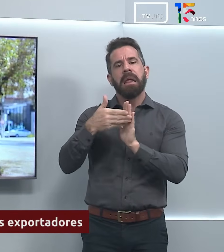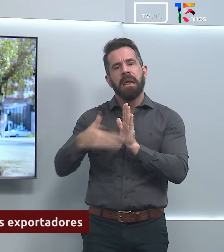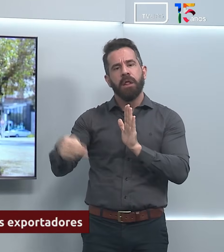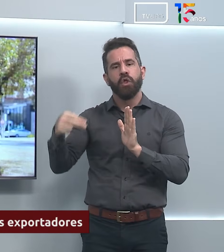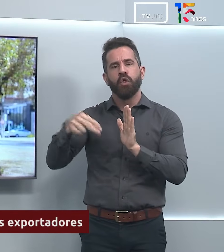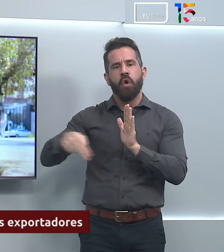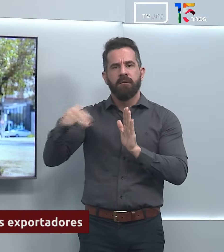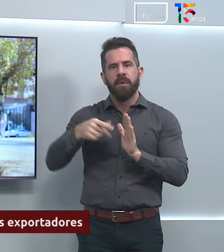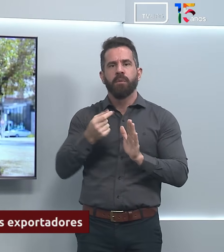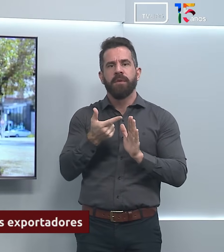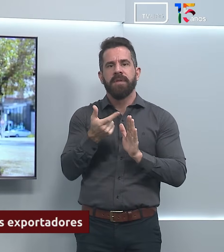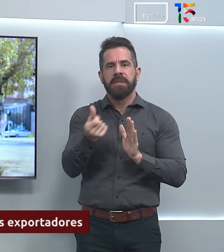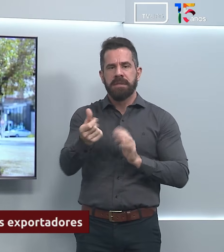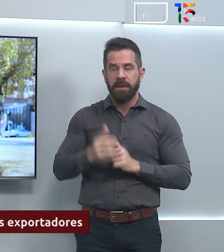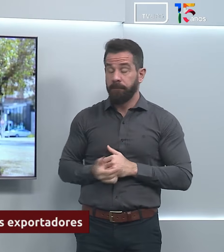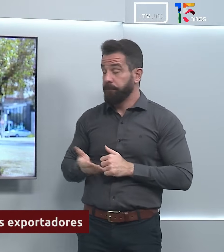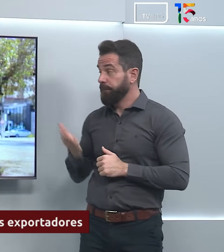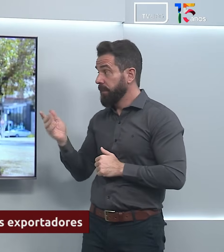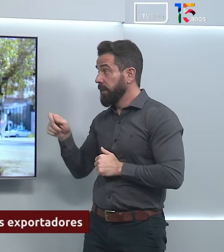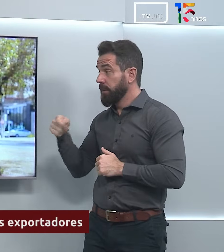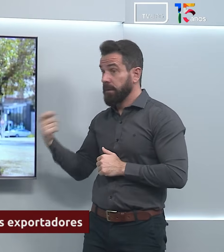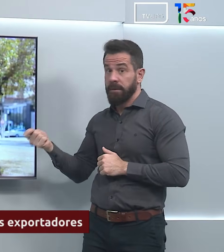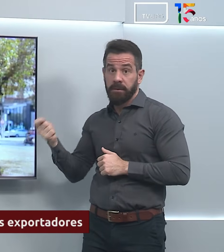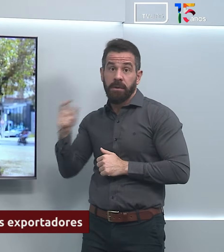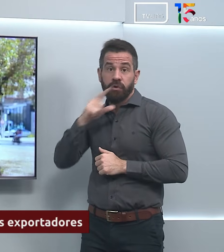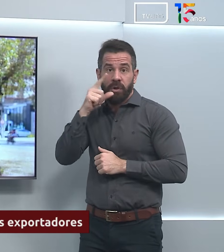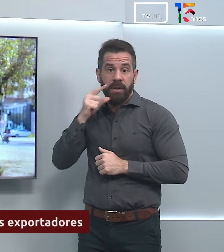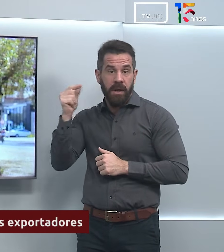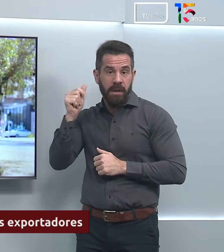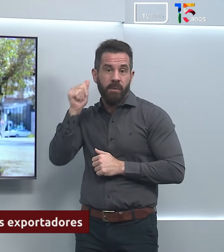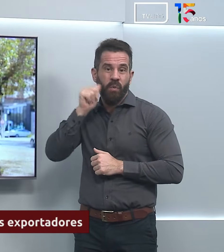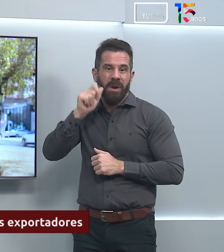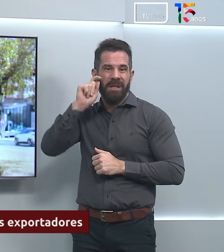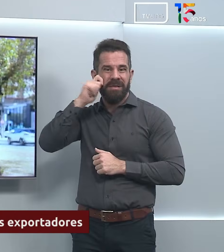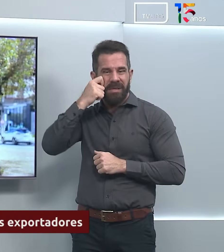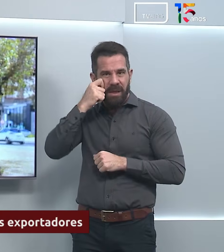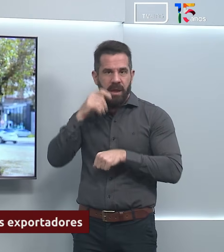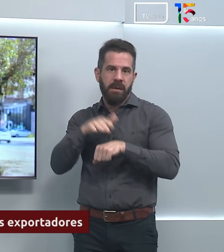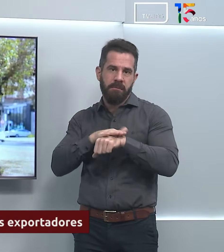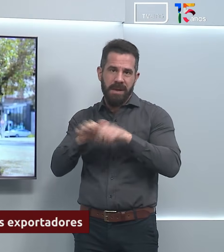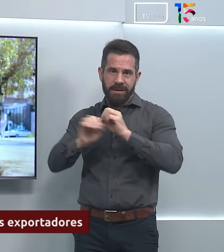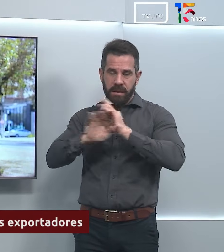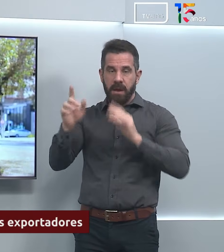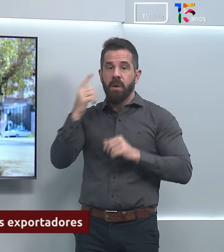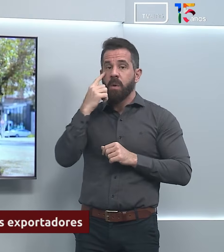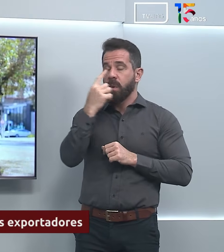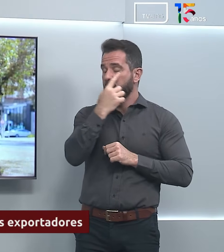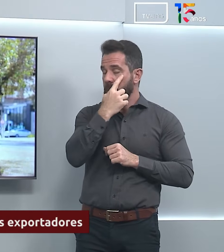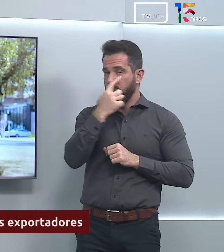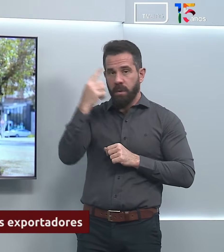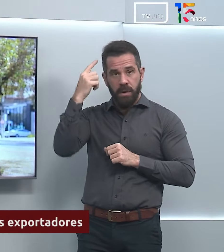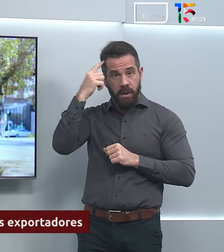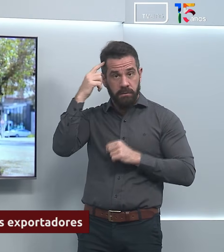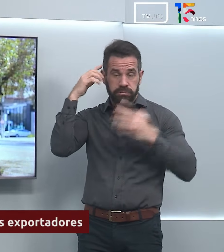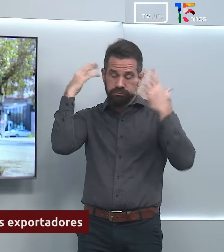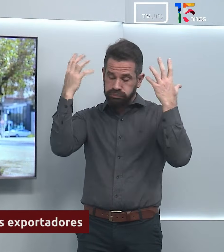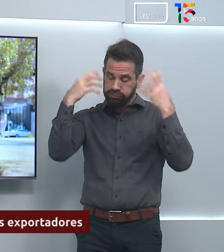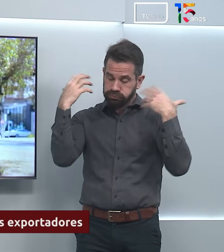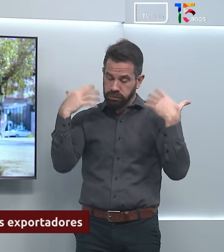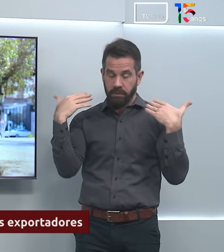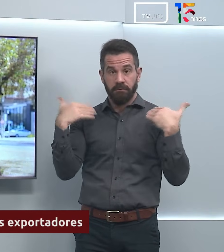é Janaína de Oliveira, sou uma mulher de traços negros e pele clara. Meus olhos são castanhos, meus cabelos são